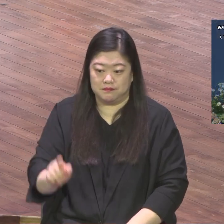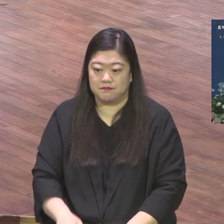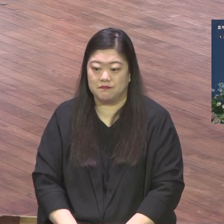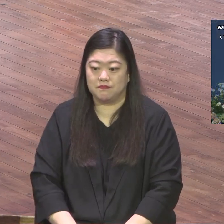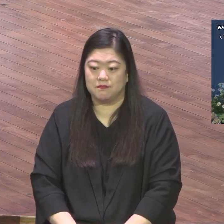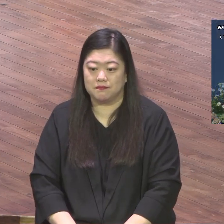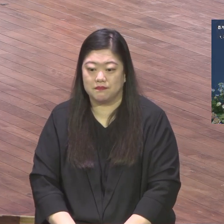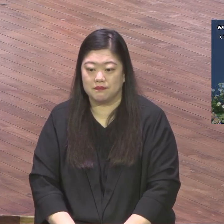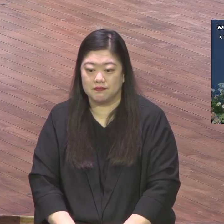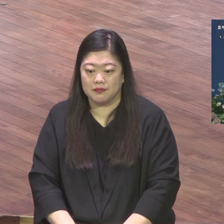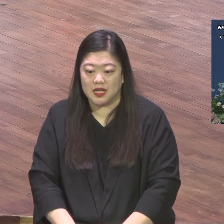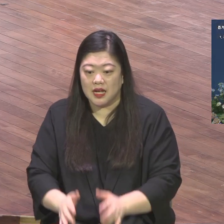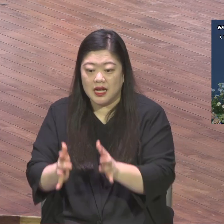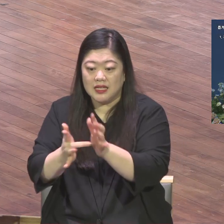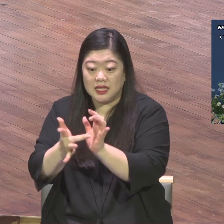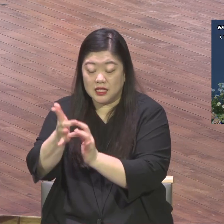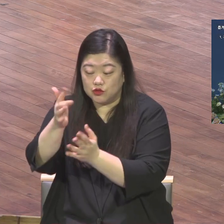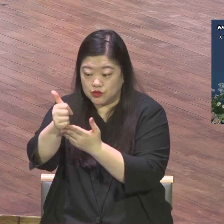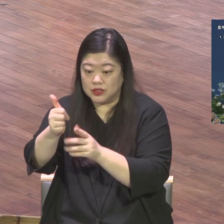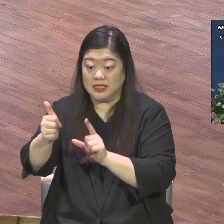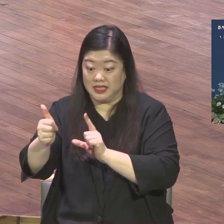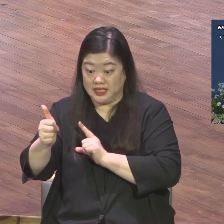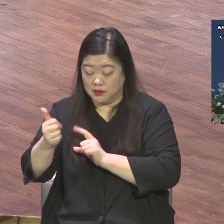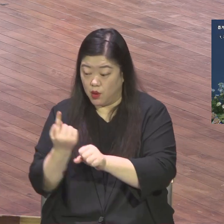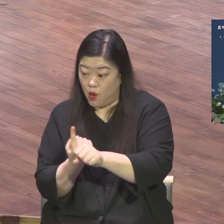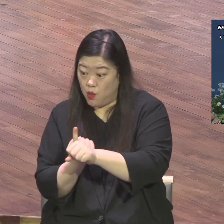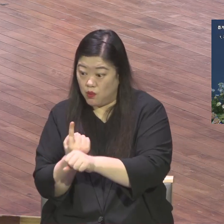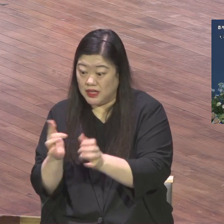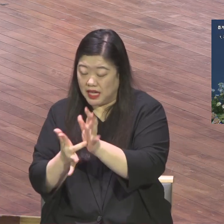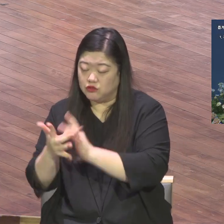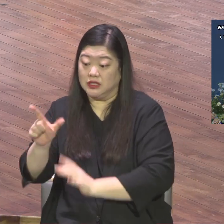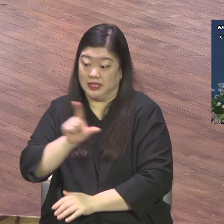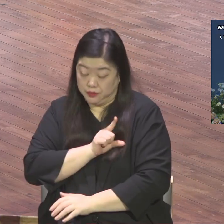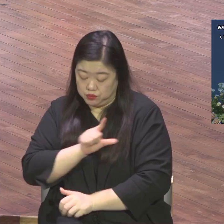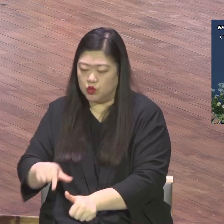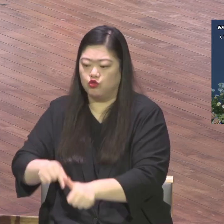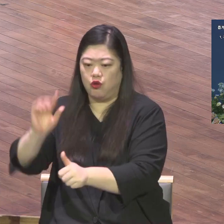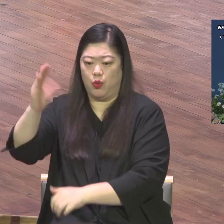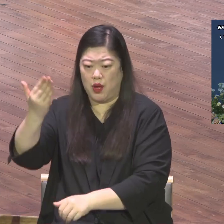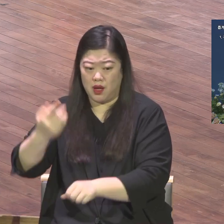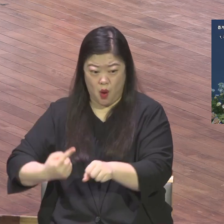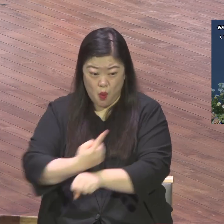예수 이름 외에는 구원받을 다른 이름이 없다.